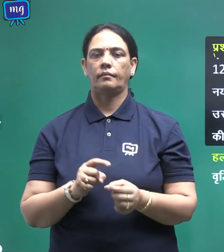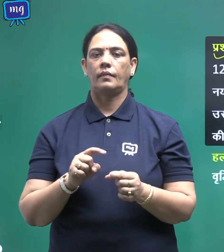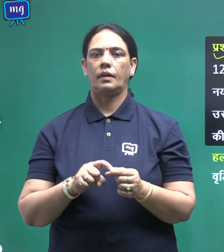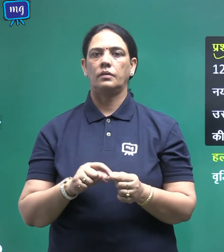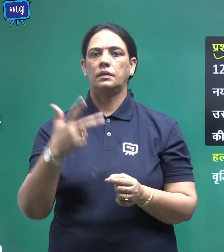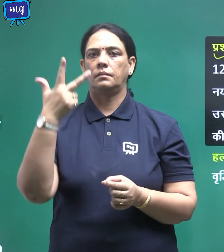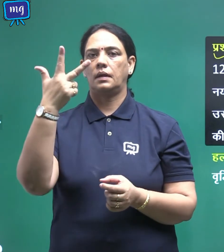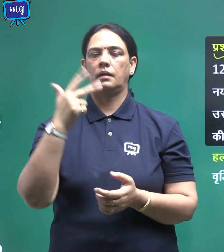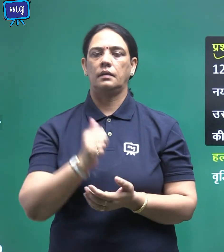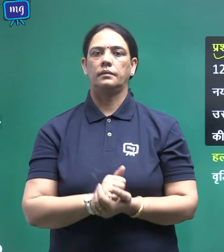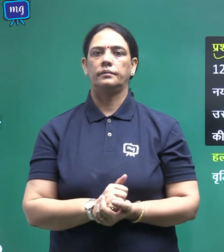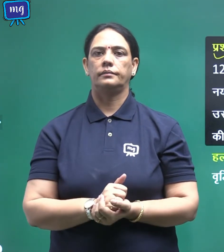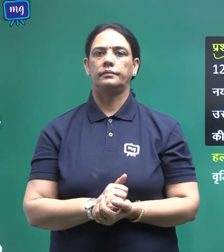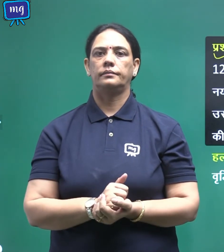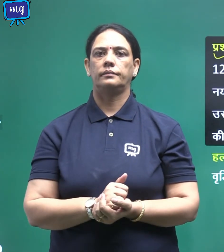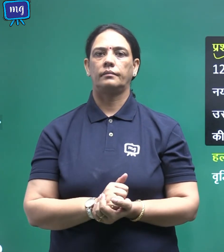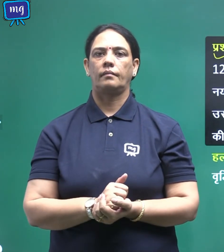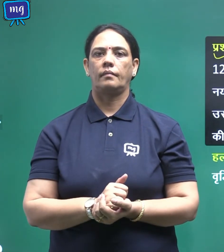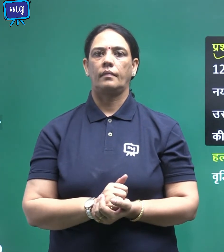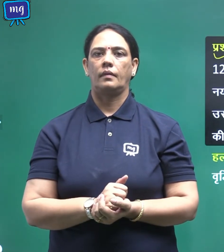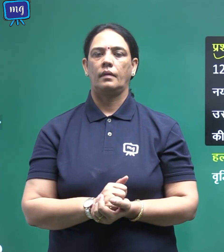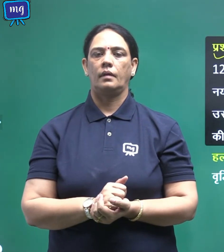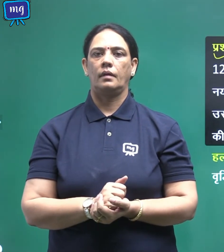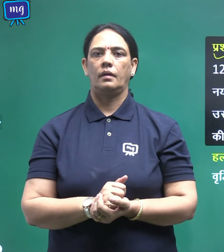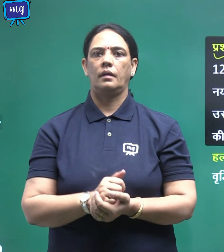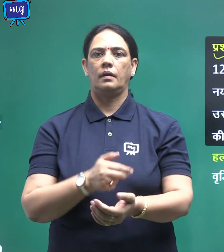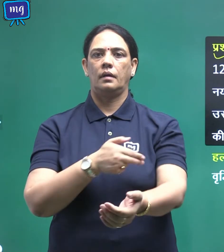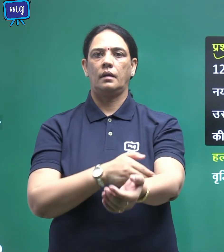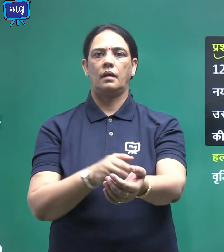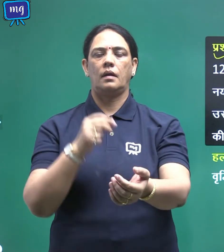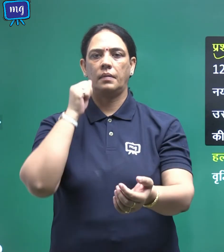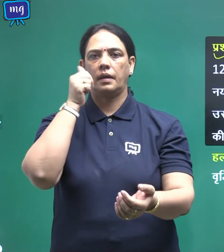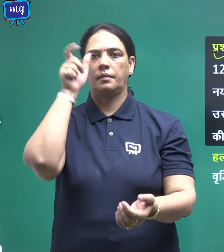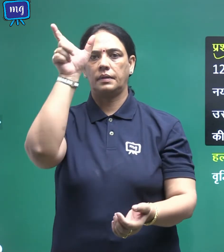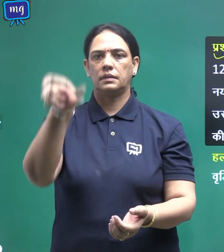प्रश्न 8, अजीत सिंह के